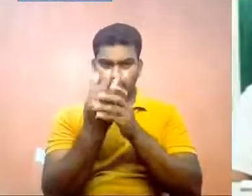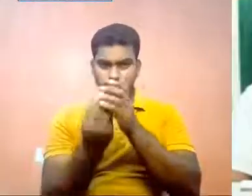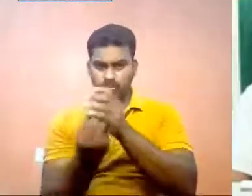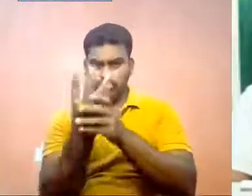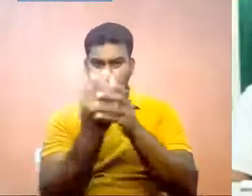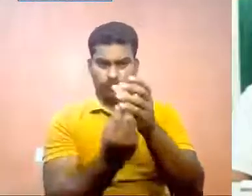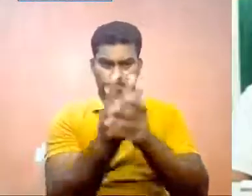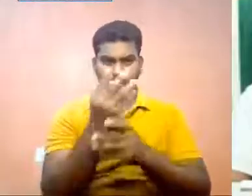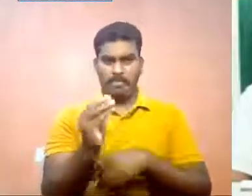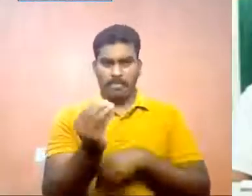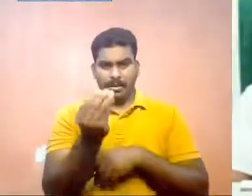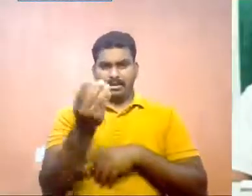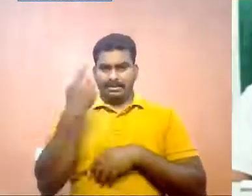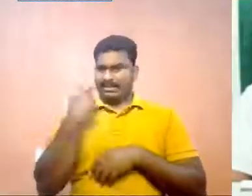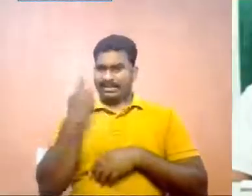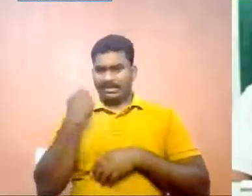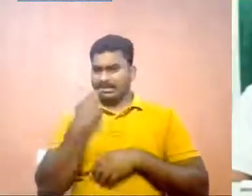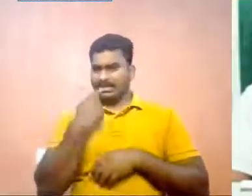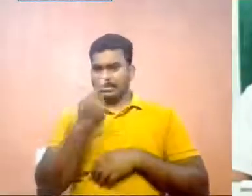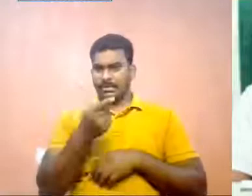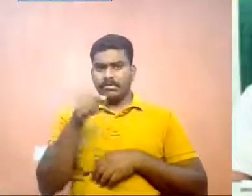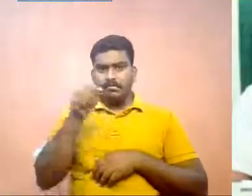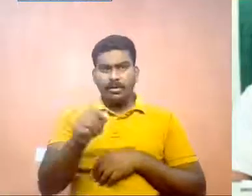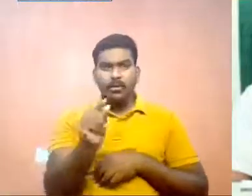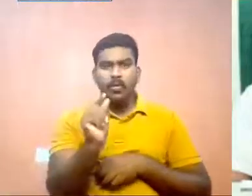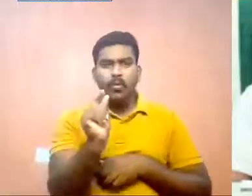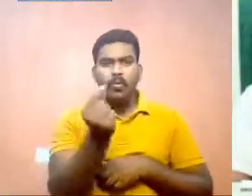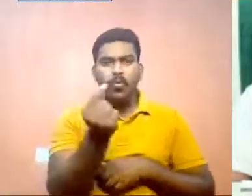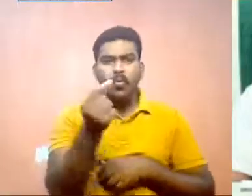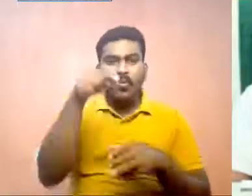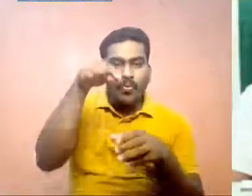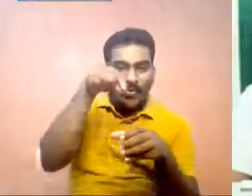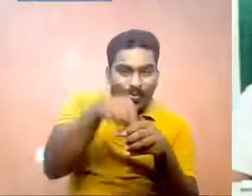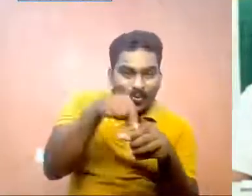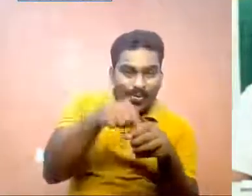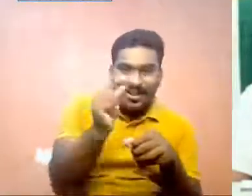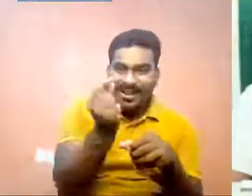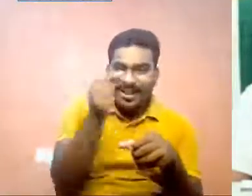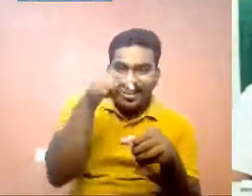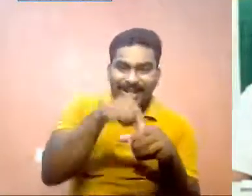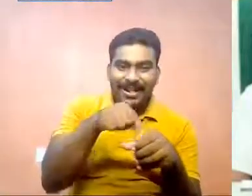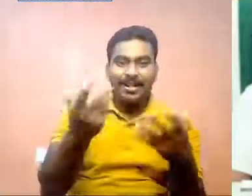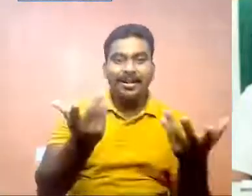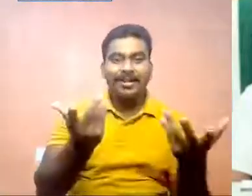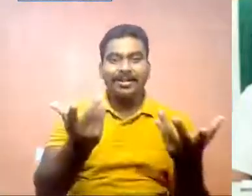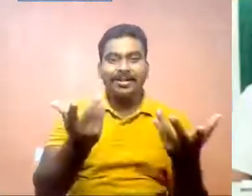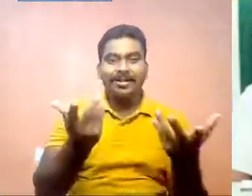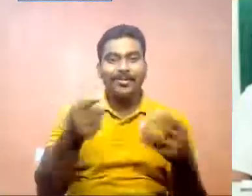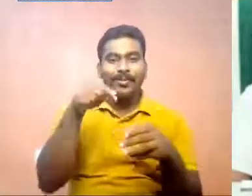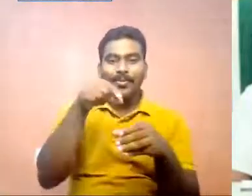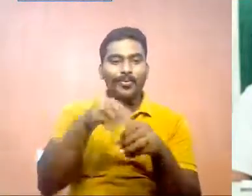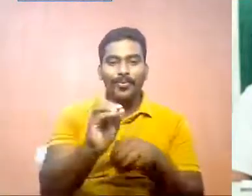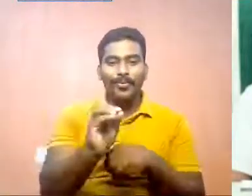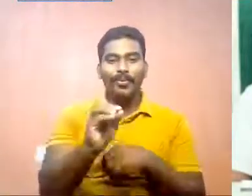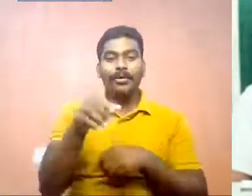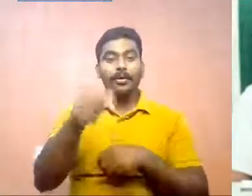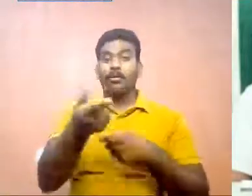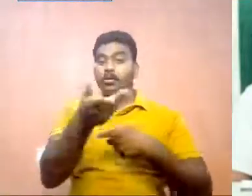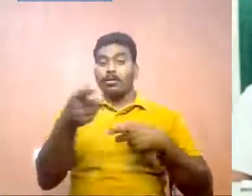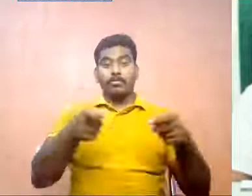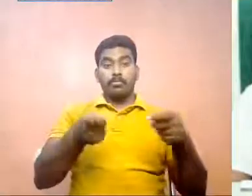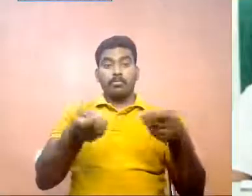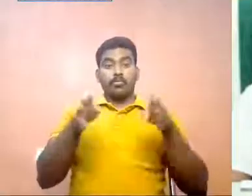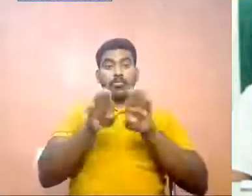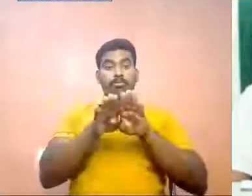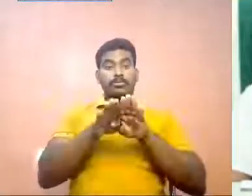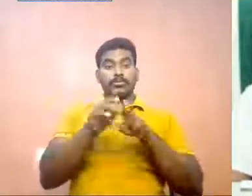കയ്യിലില്ല എന്നുള്ളതാണ്. ഇപ്പോൾ പോയി വാങ്ങാനും പ്രയാസം. അപ്പോൾ വിത്ത്, വളം എന്നിവയൊക്കെ